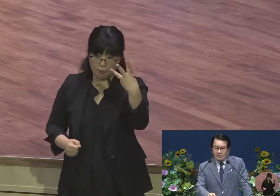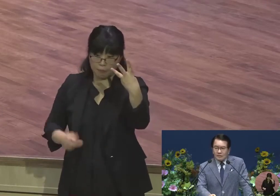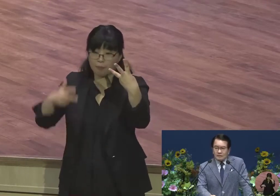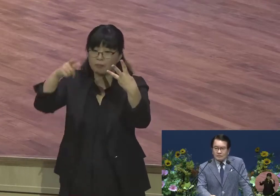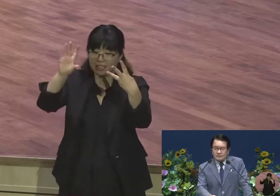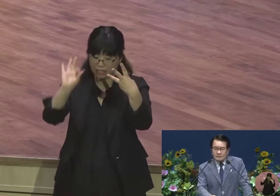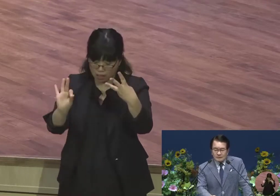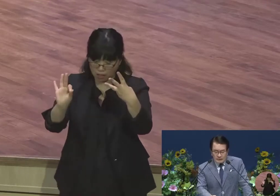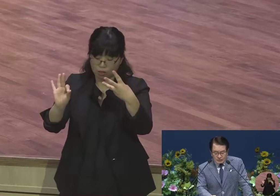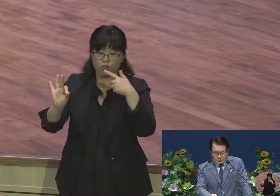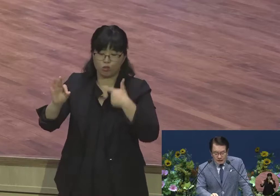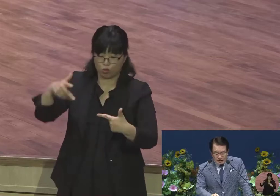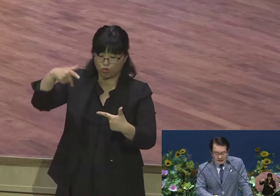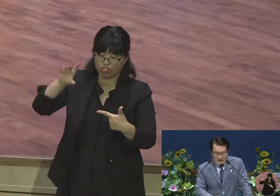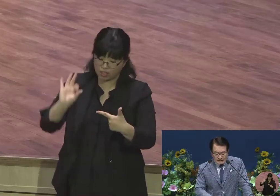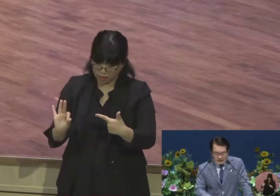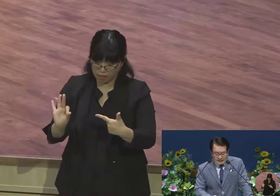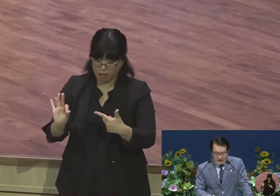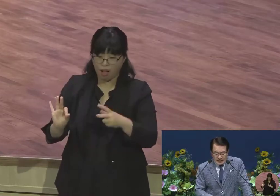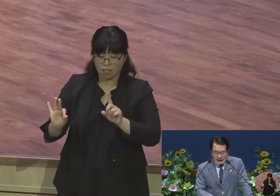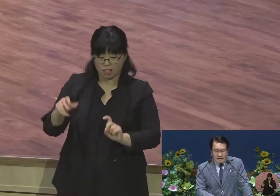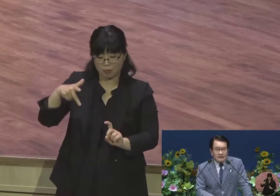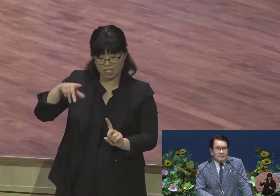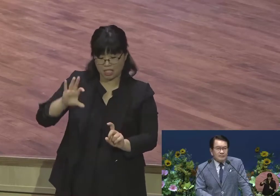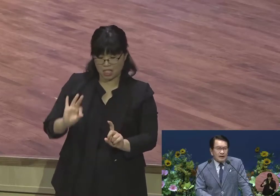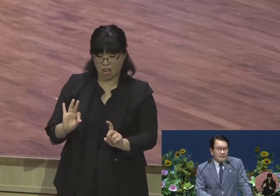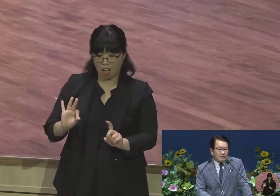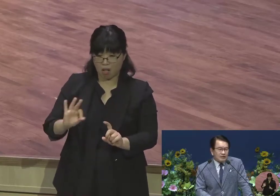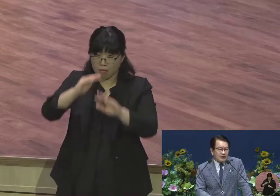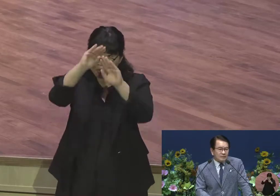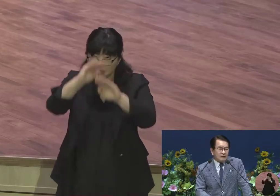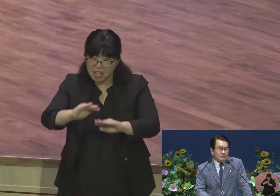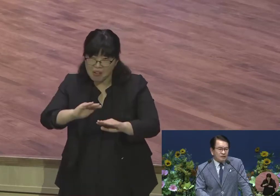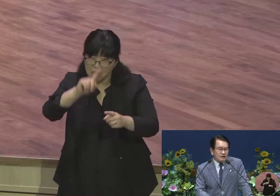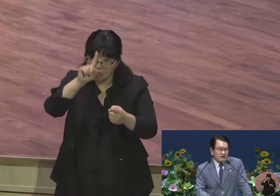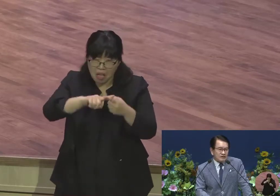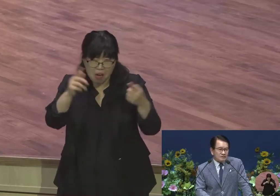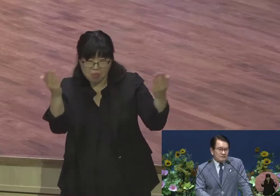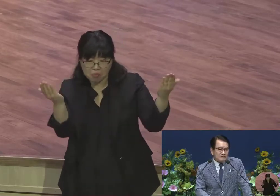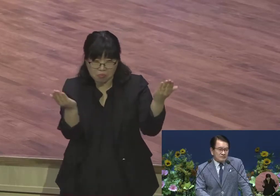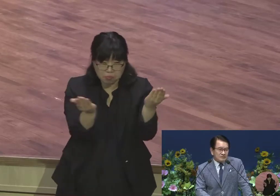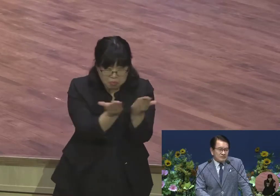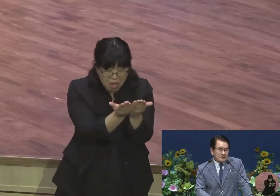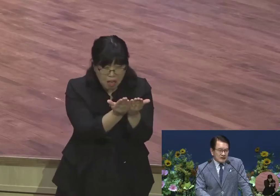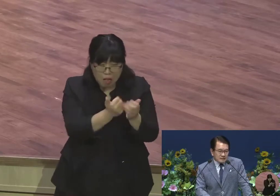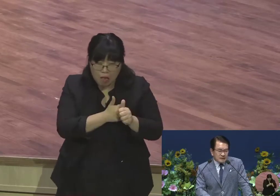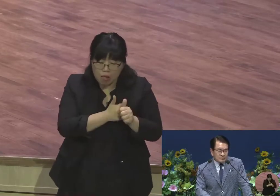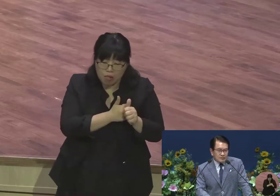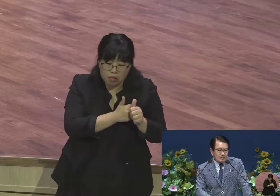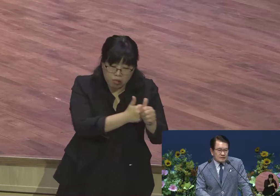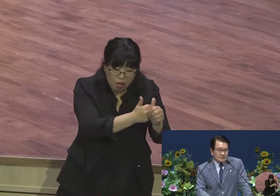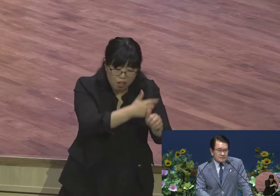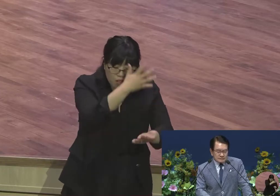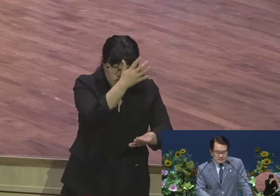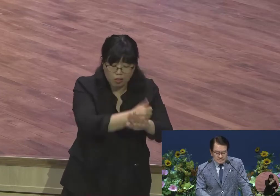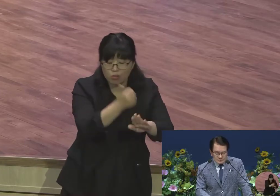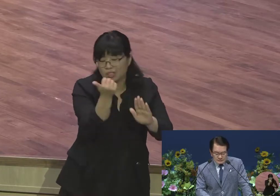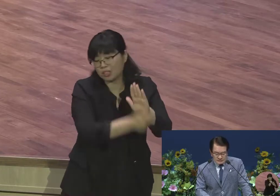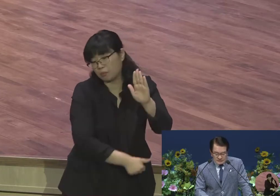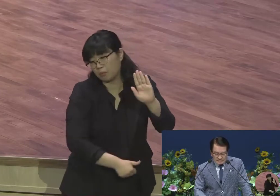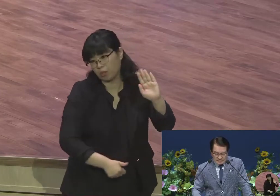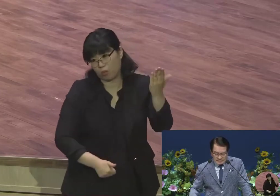부부간에도 그리스도가 아닌 나를 바라보기 때문에 문제가 생겨요. 나를 바라보니까